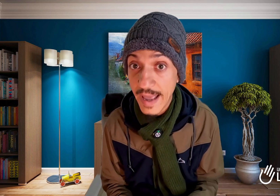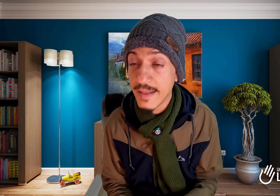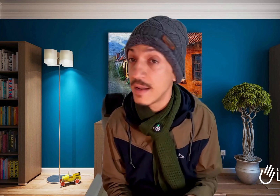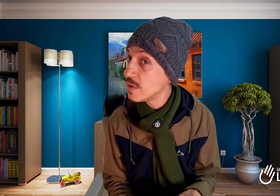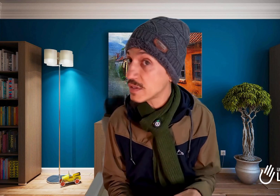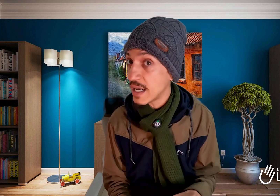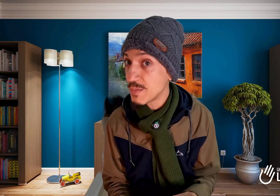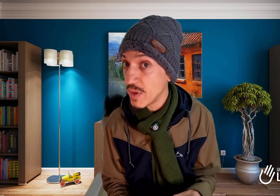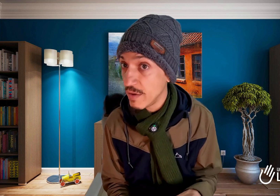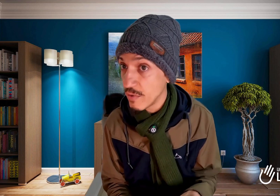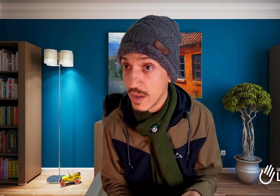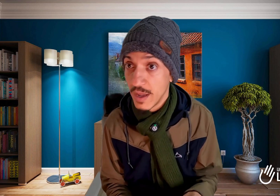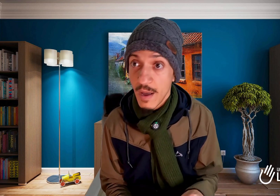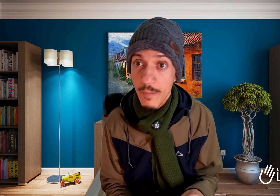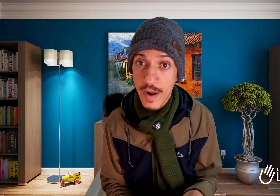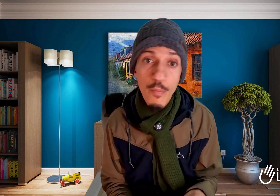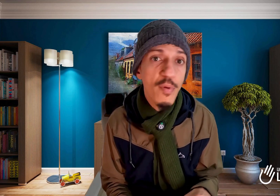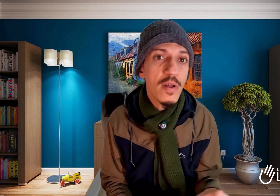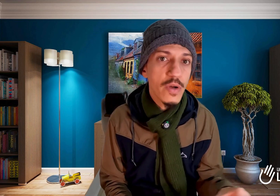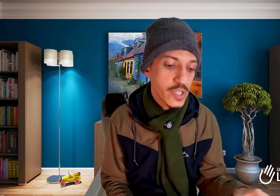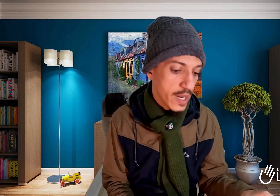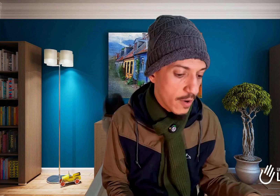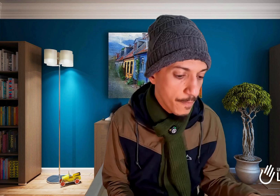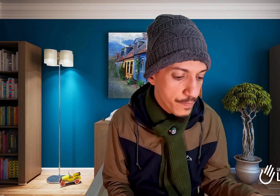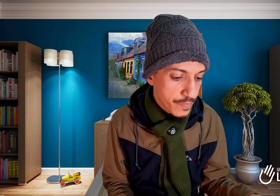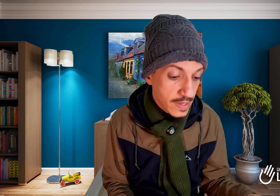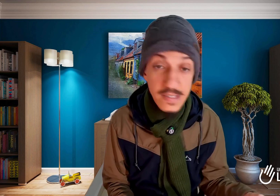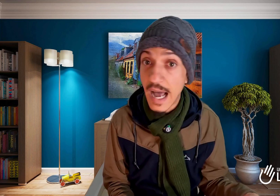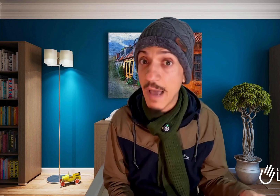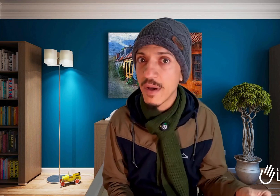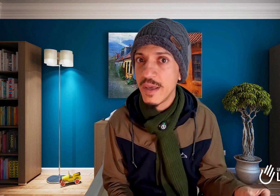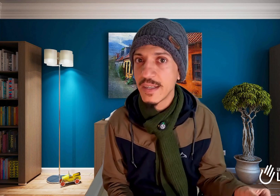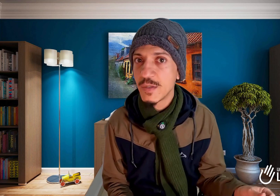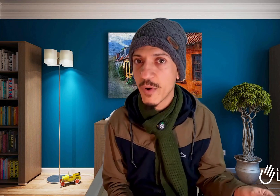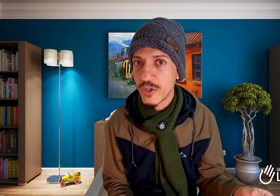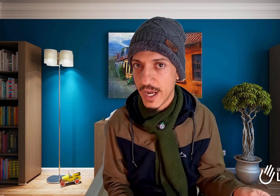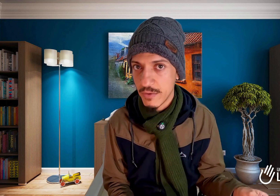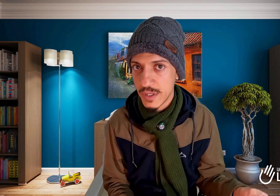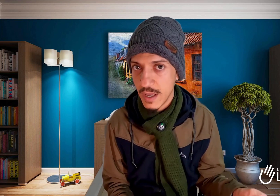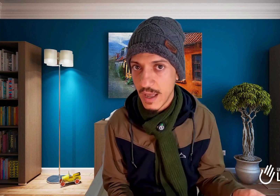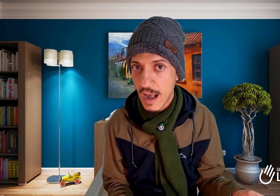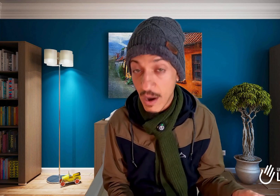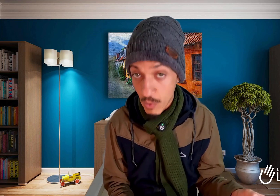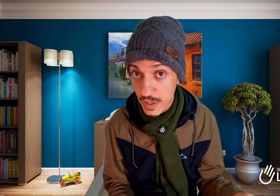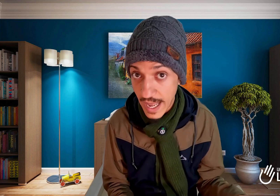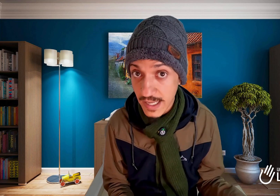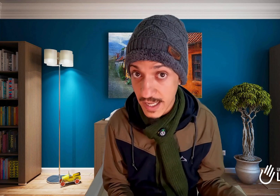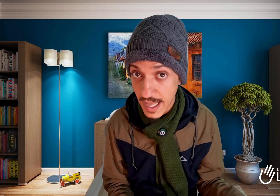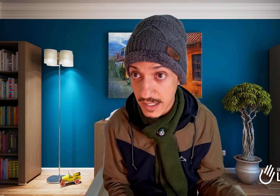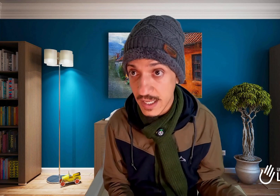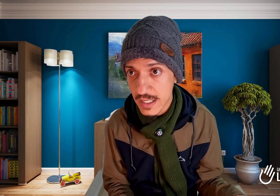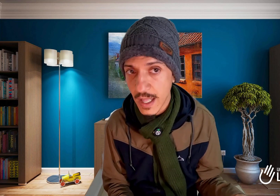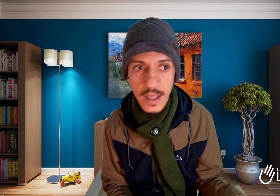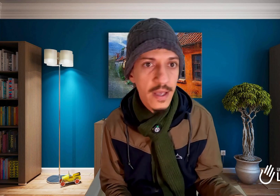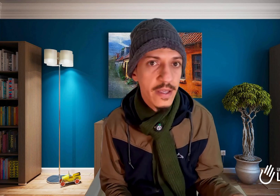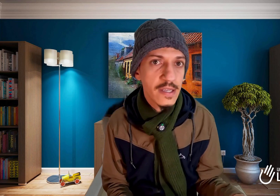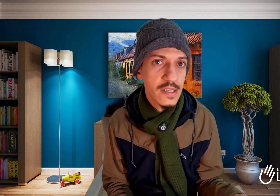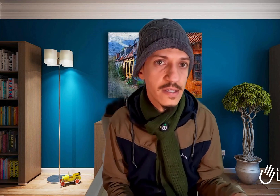não está disponível para o público em geral, saiba que esses projetos acontecem, existem, que existem